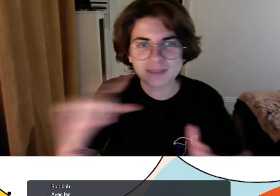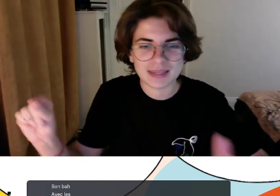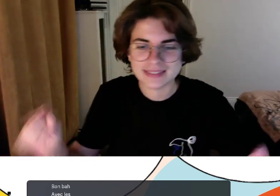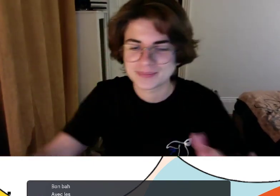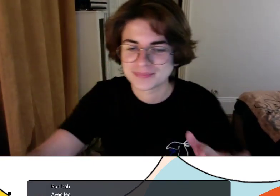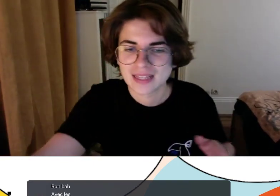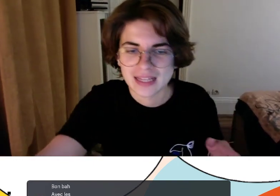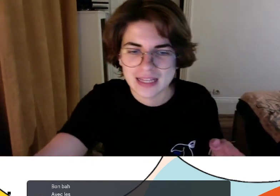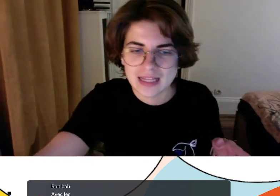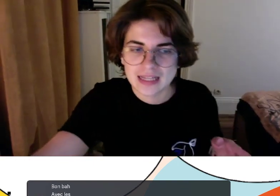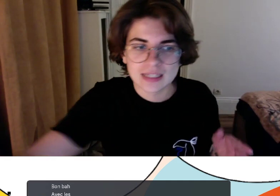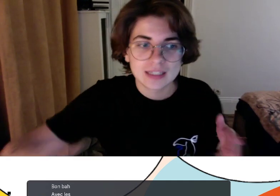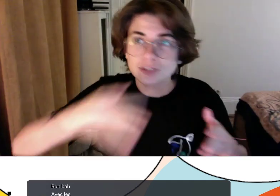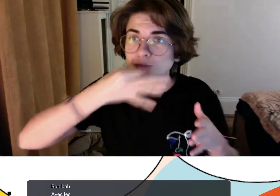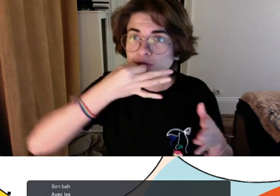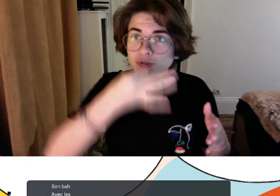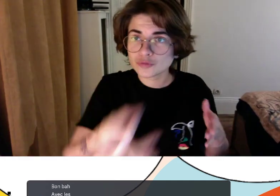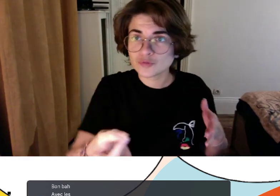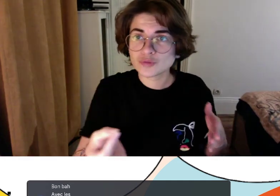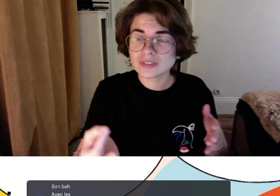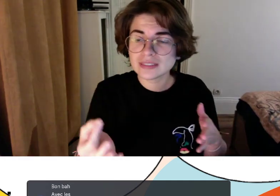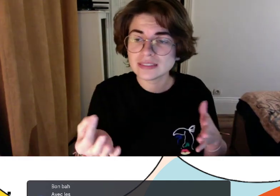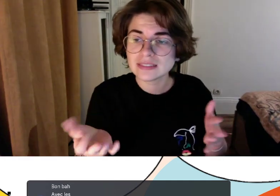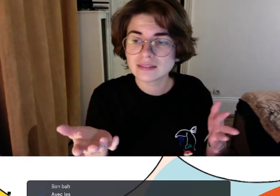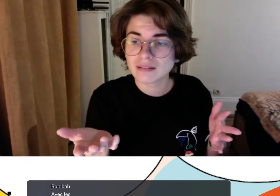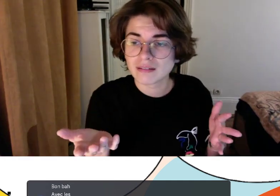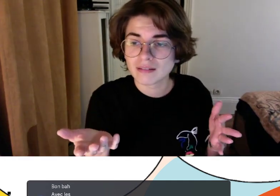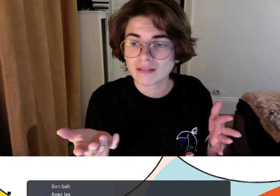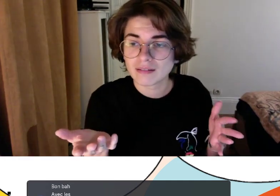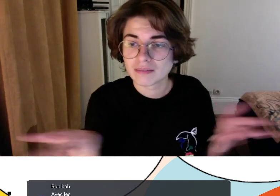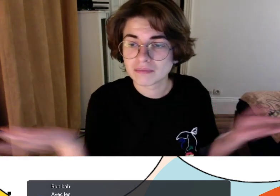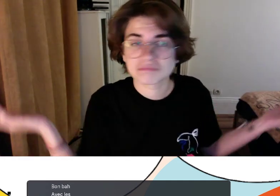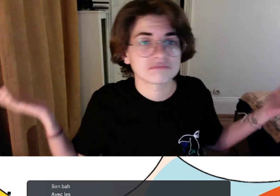Sweetie est parti. Du coup, je vous dis